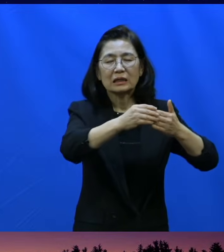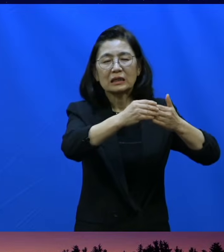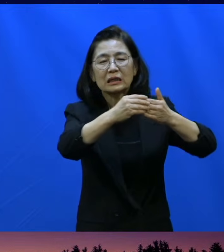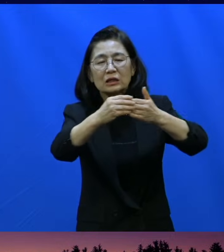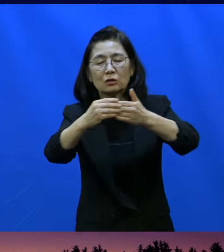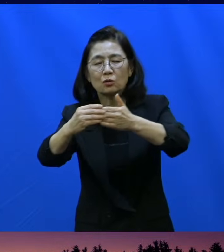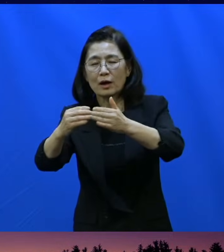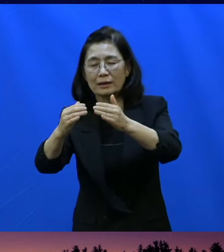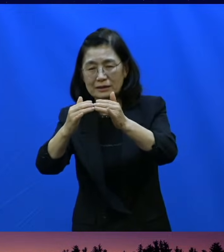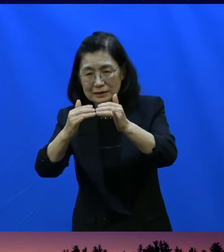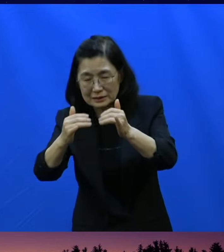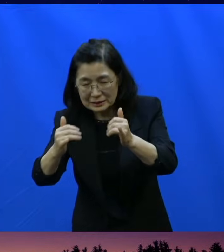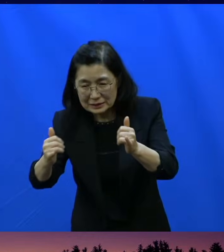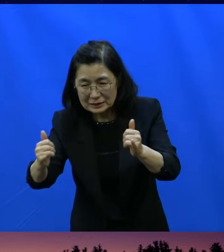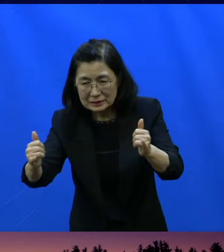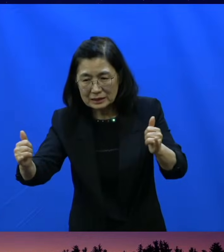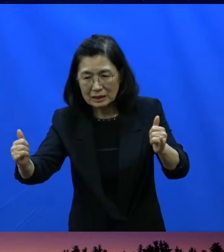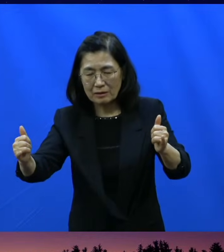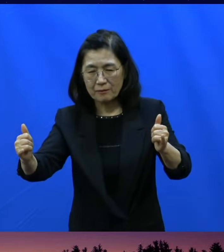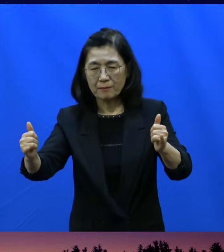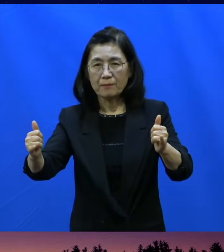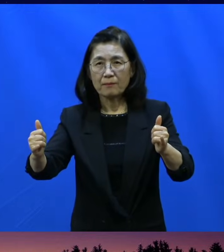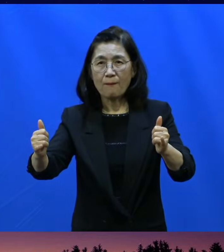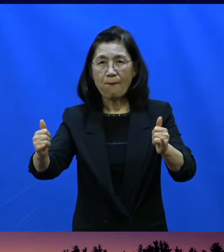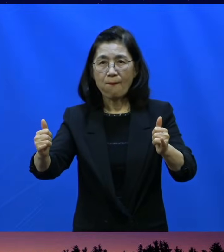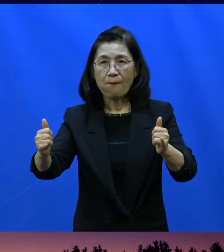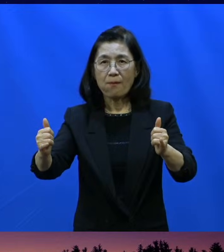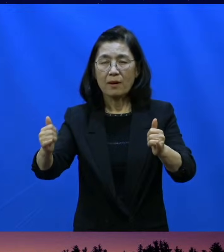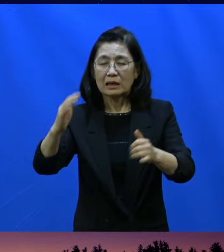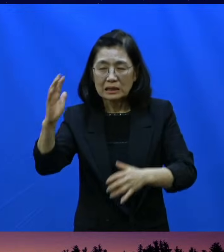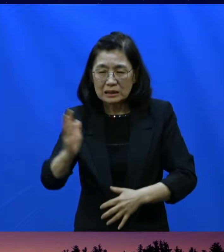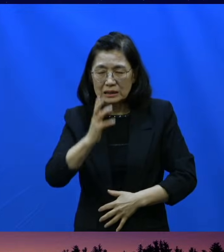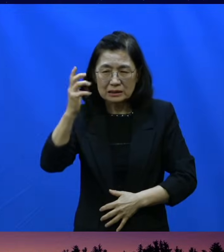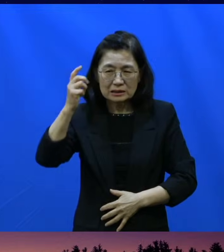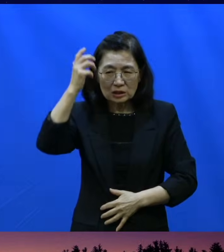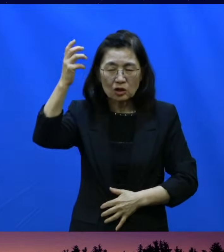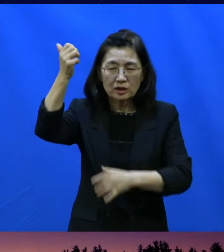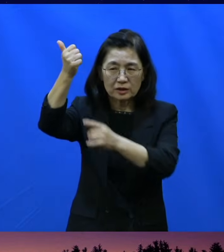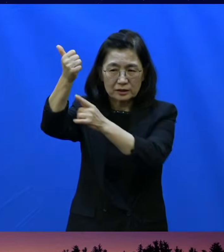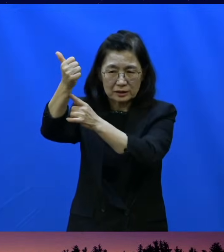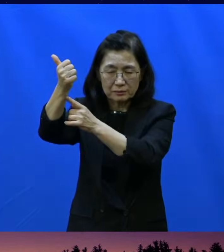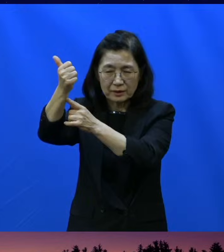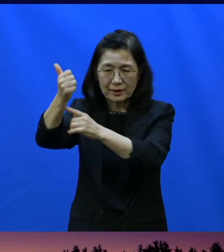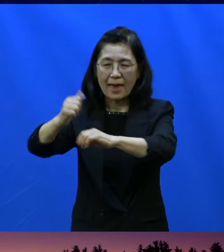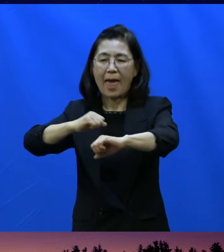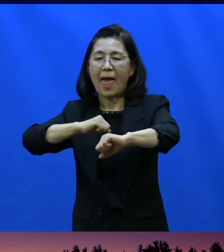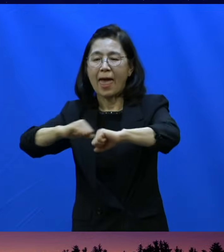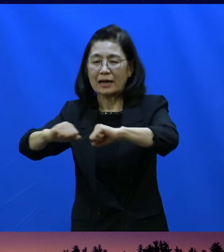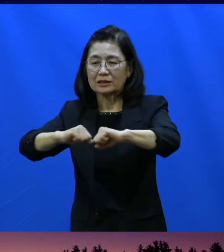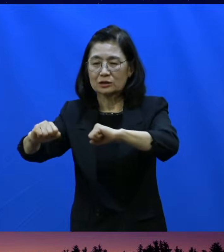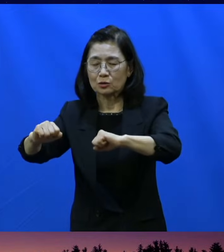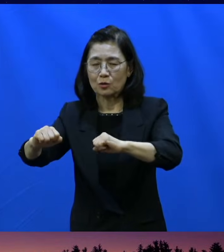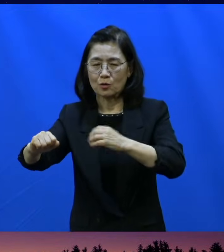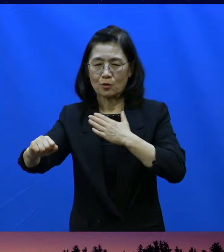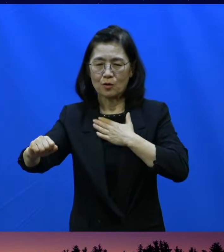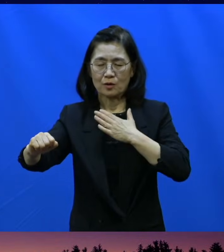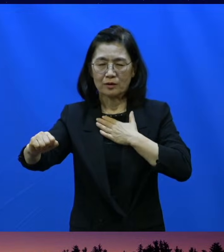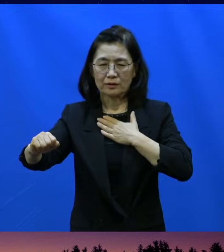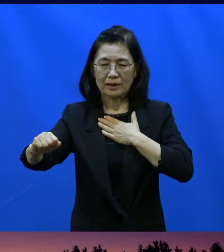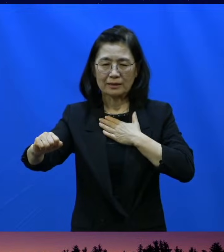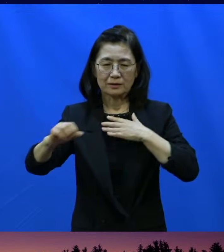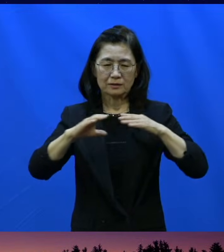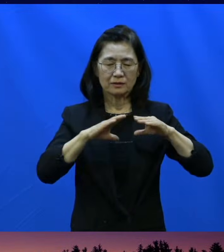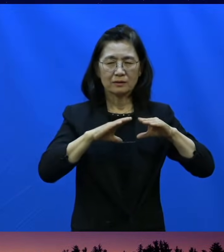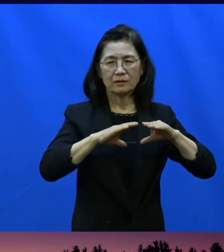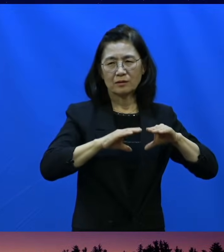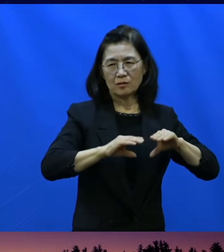그냥 우리는 다 맡기는 거예요. 그분이 역사하시도록, 그분이 일하실 공간을 내어드리는 거예요. 그러니까 하나님이 일하신다는